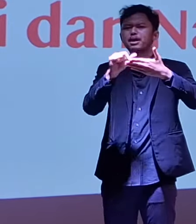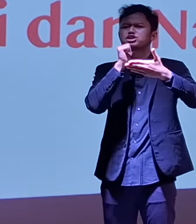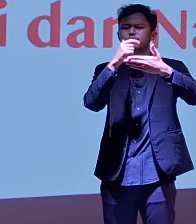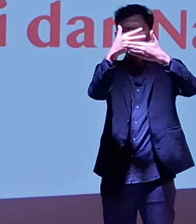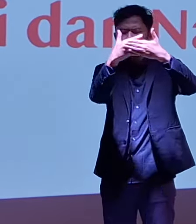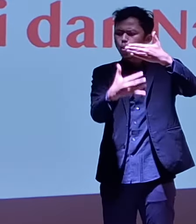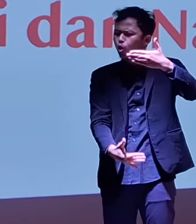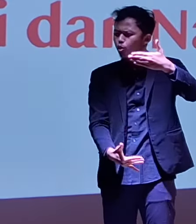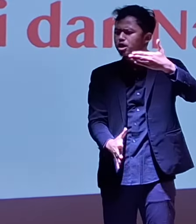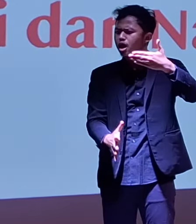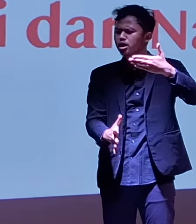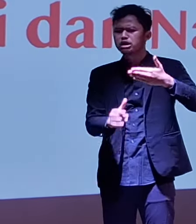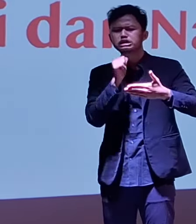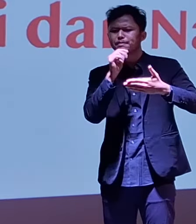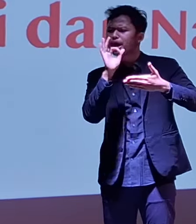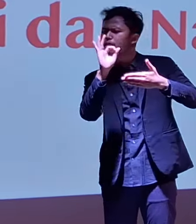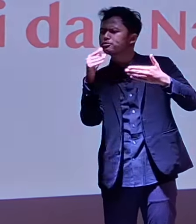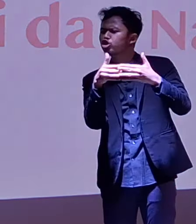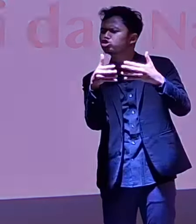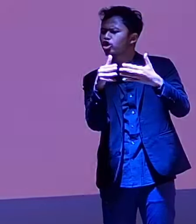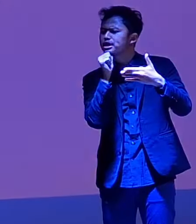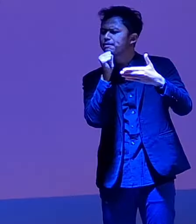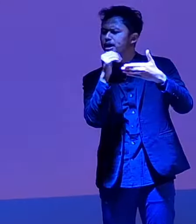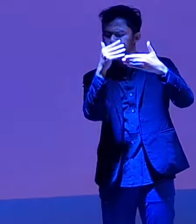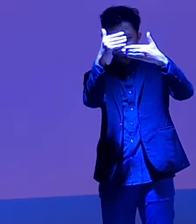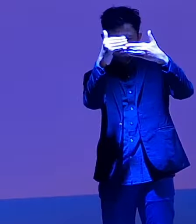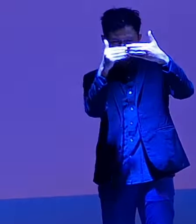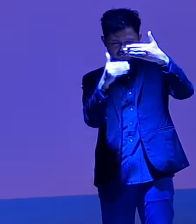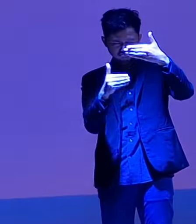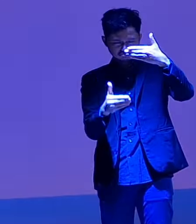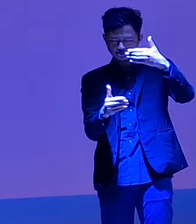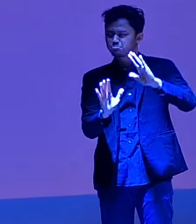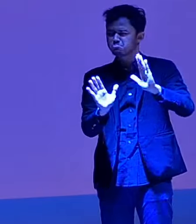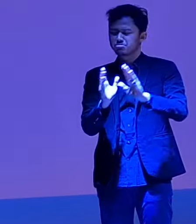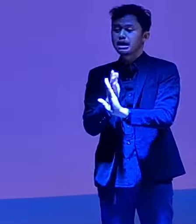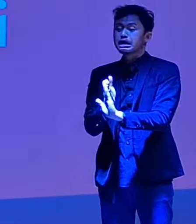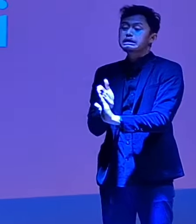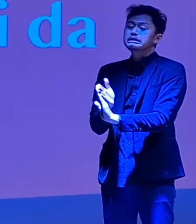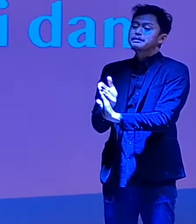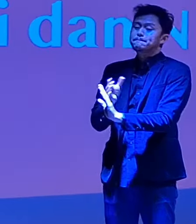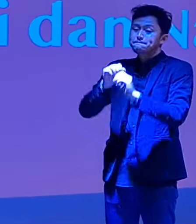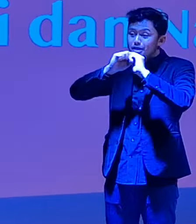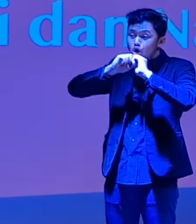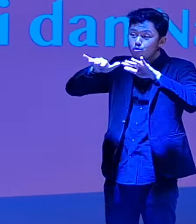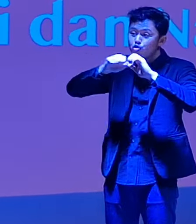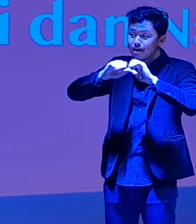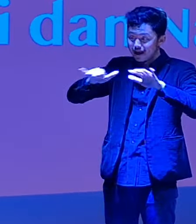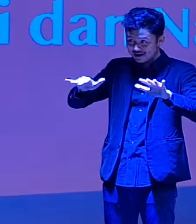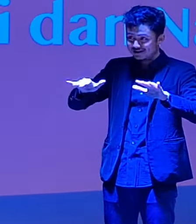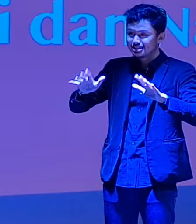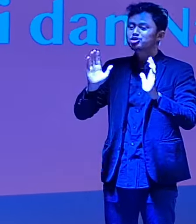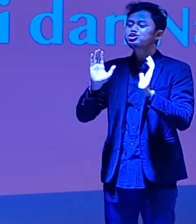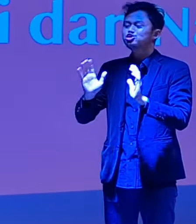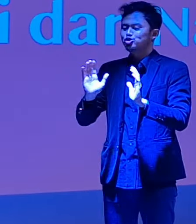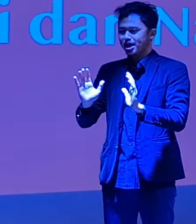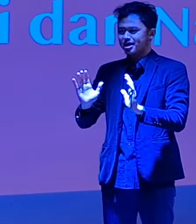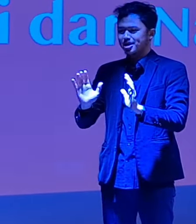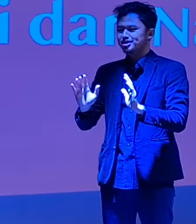proses rekrutmen. Ya. Jadi itu bukan di ujungnya. Okay. Jadi ketika mengumumkan harus sudah dimasukkan ini